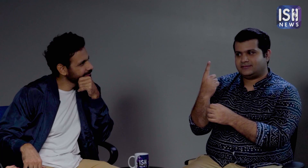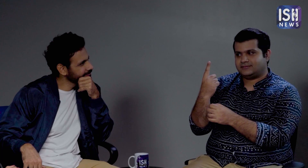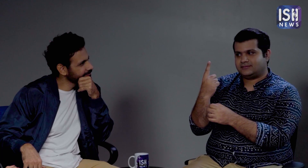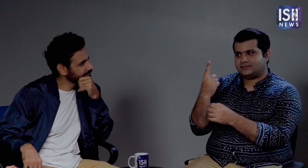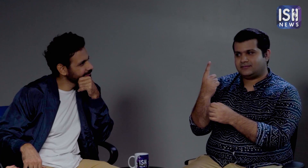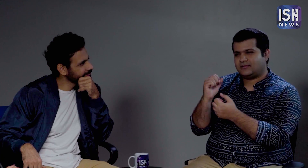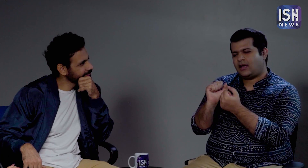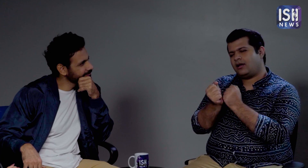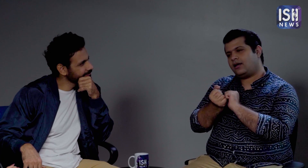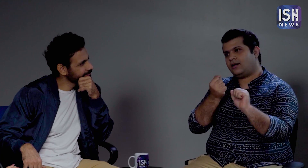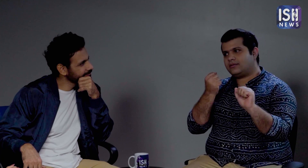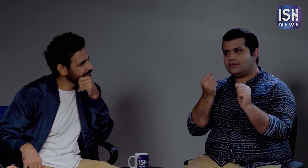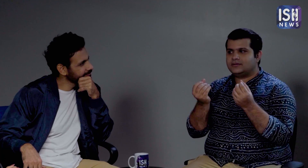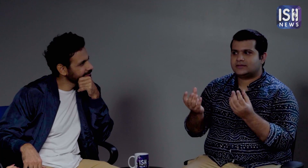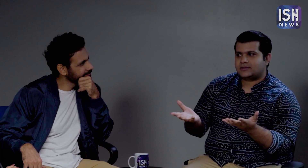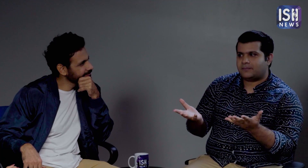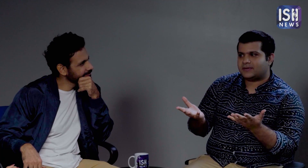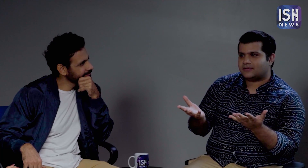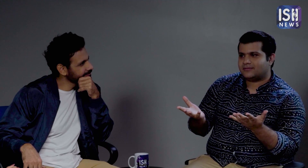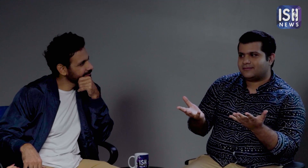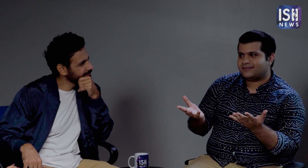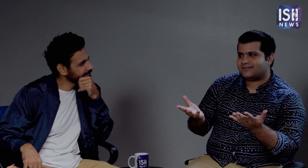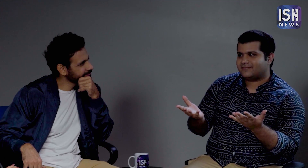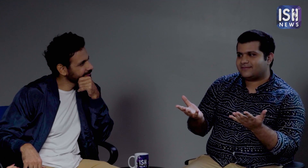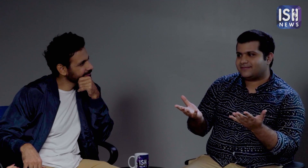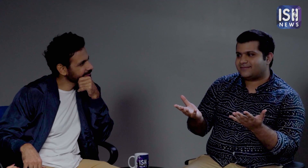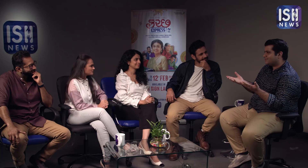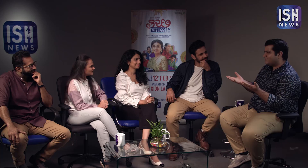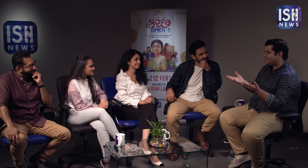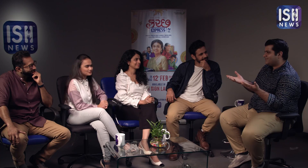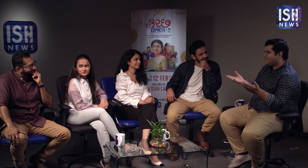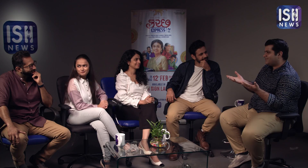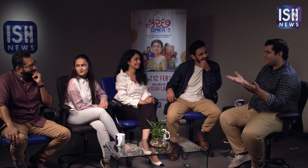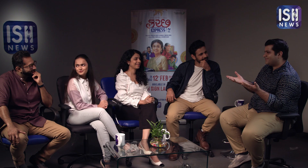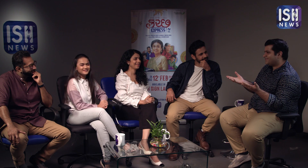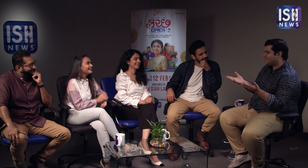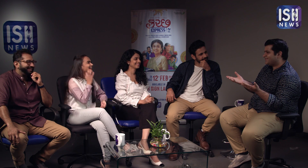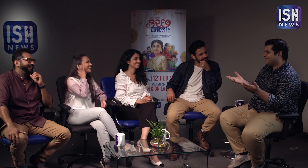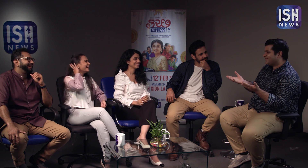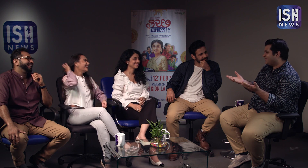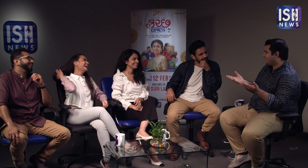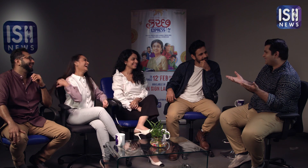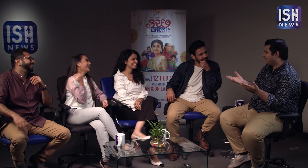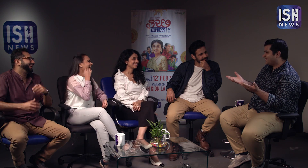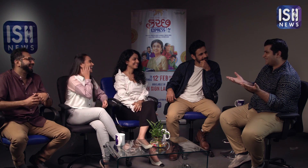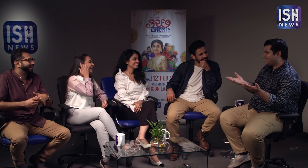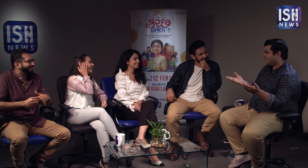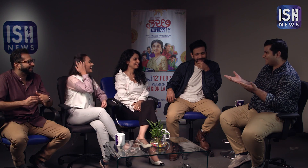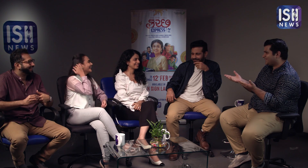एक लास्ट क्वेश्चन, बहुत डिफिकल्ट क्वेश्चन पूछूं या इजी क्वेश्चन पूछूं?